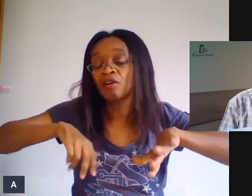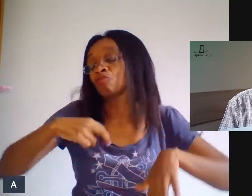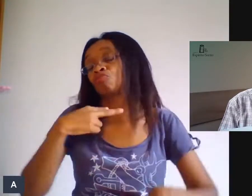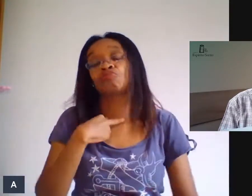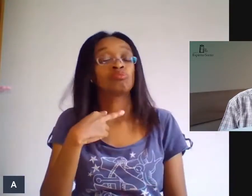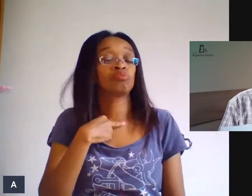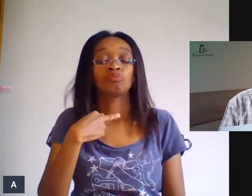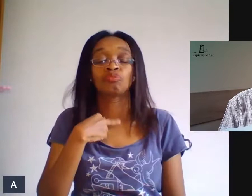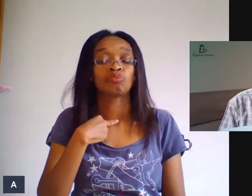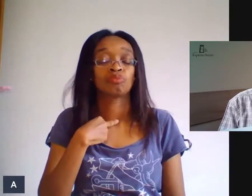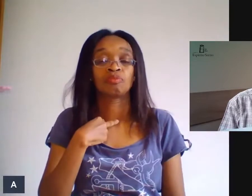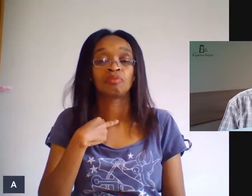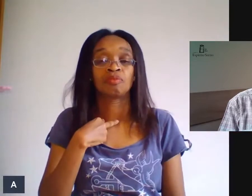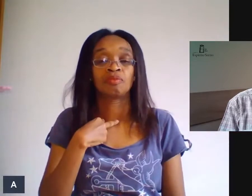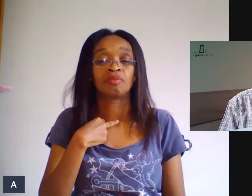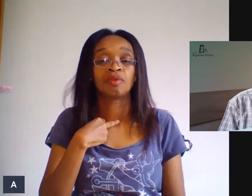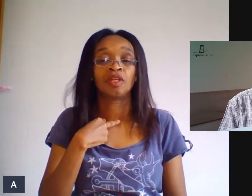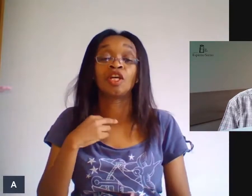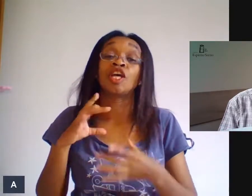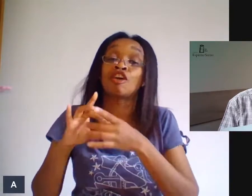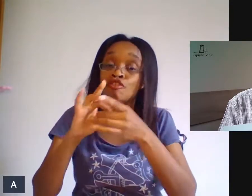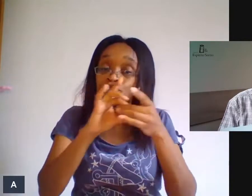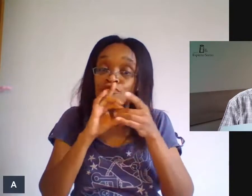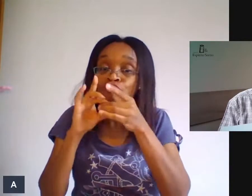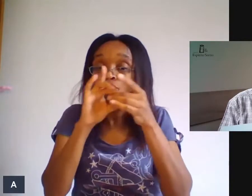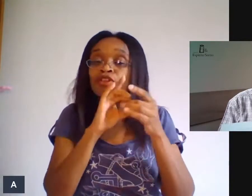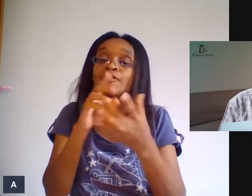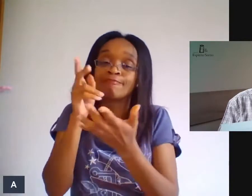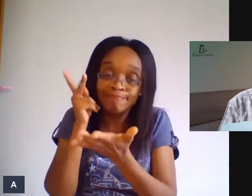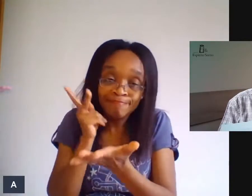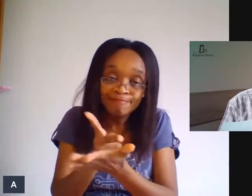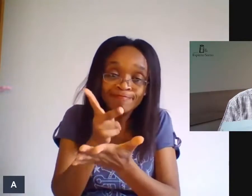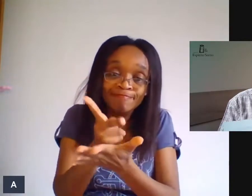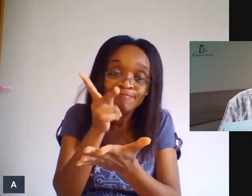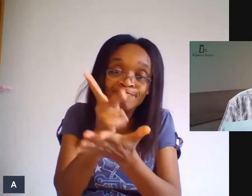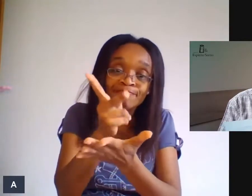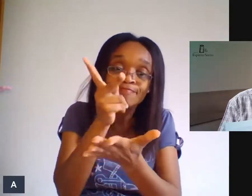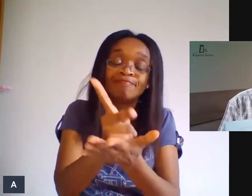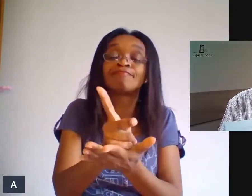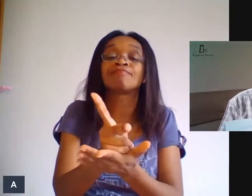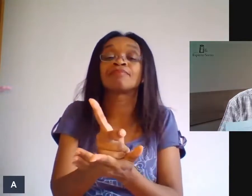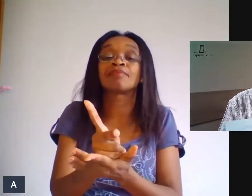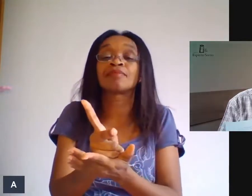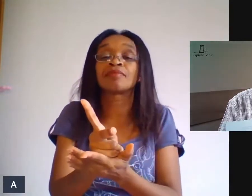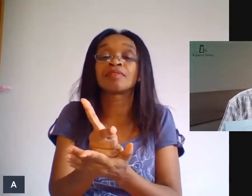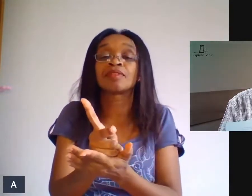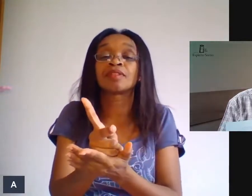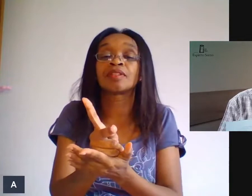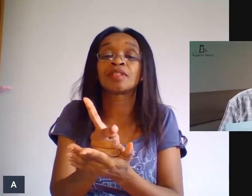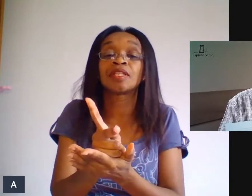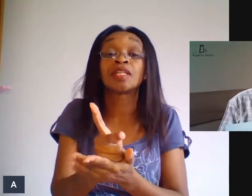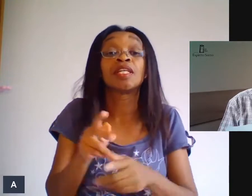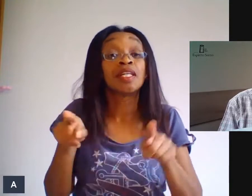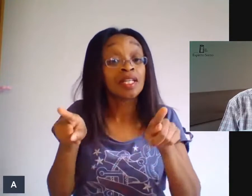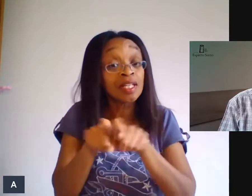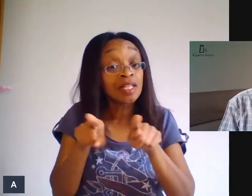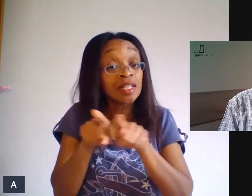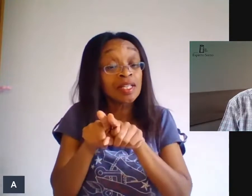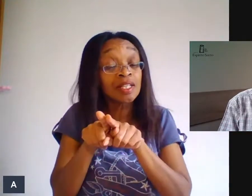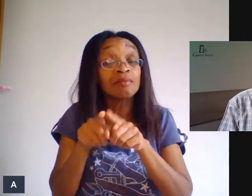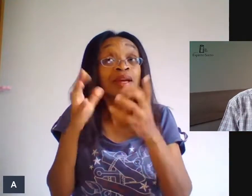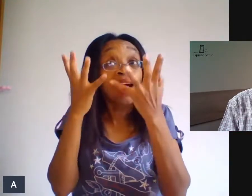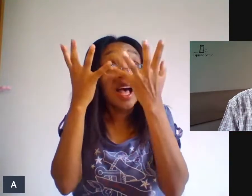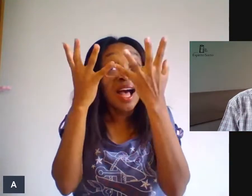ou seja, união para todo o sempre, né? E abertura à fecundidade.